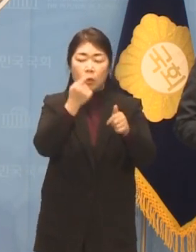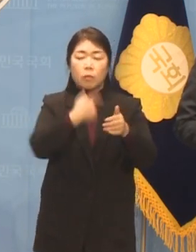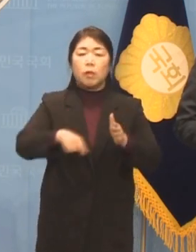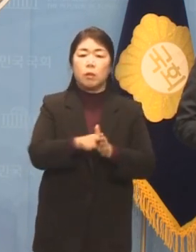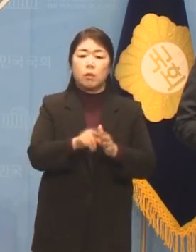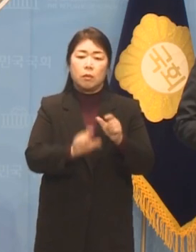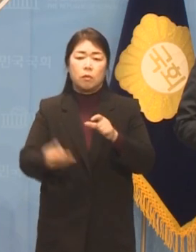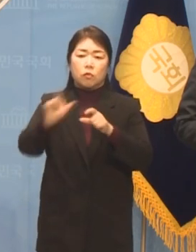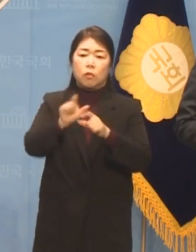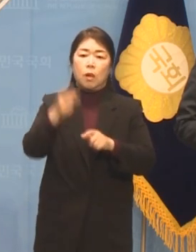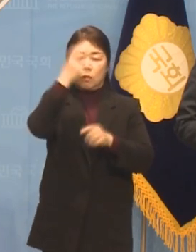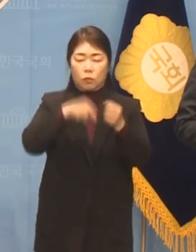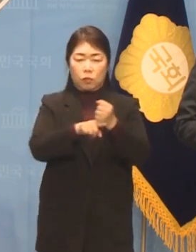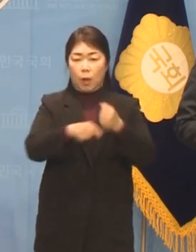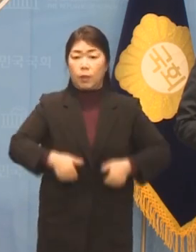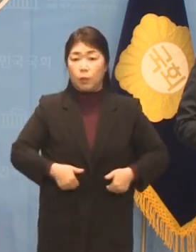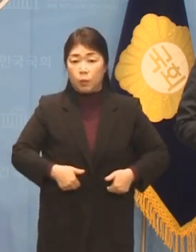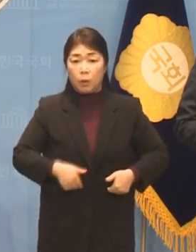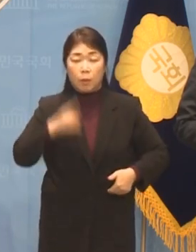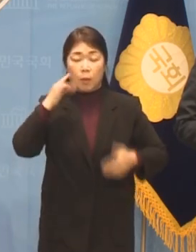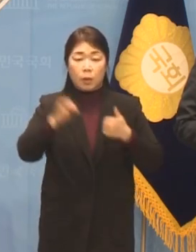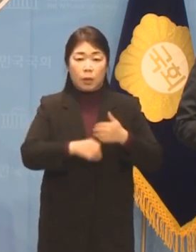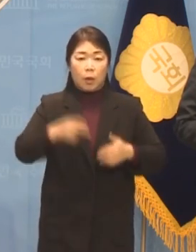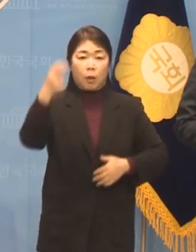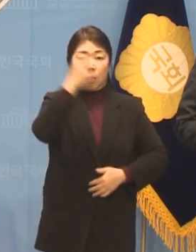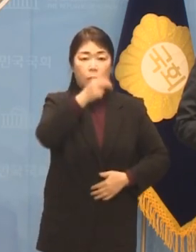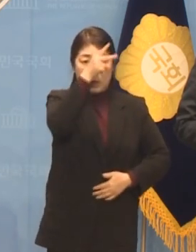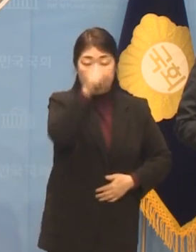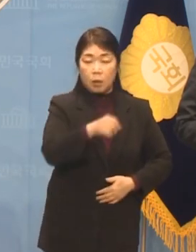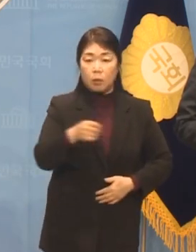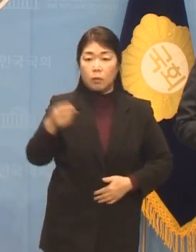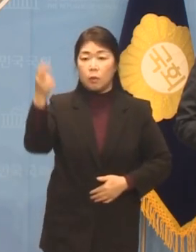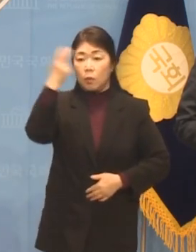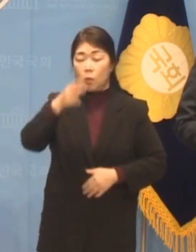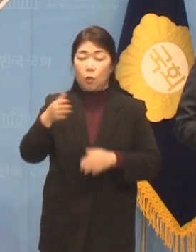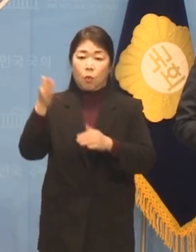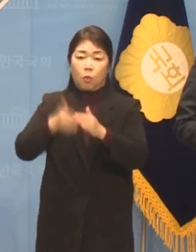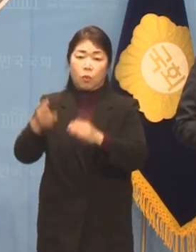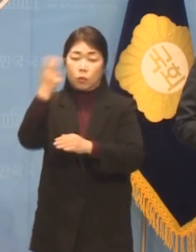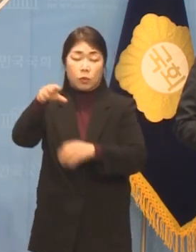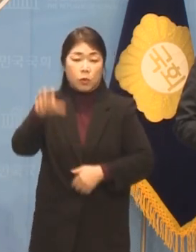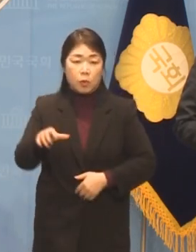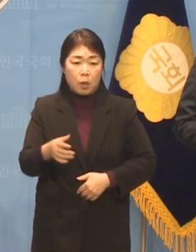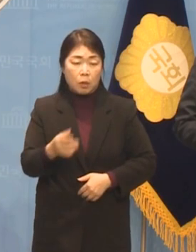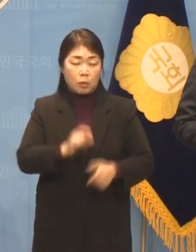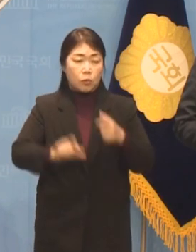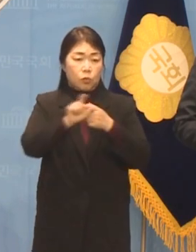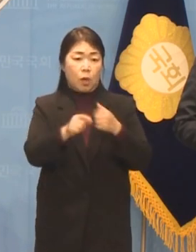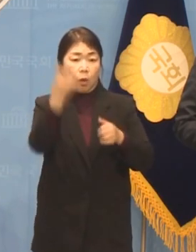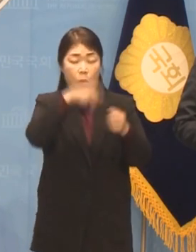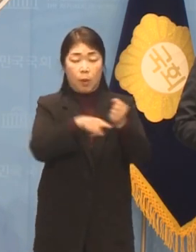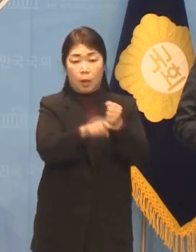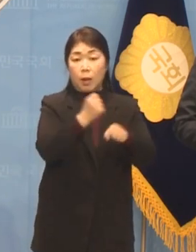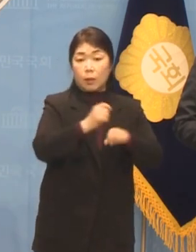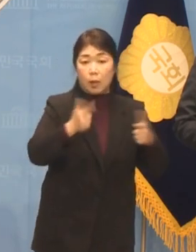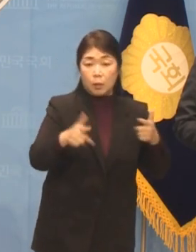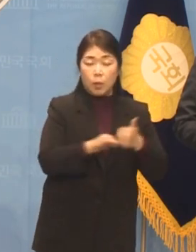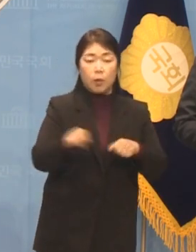검찰과 공수처가 추가 수사를 하지 않는다면 국회는 특검을 도입해서 고발사주의 실체와